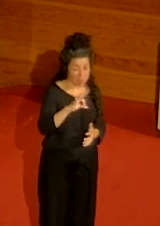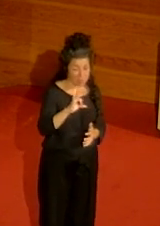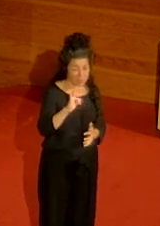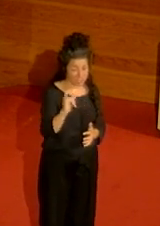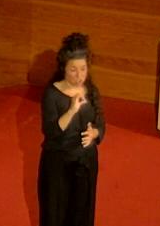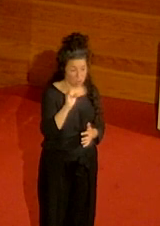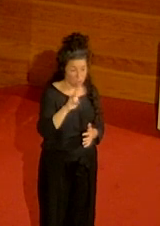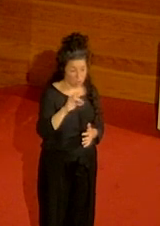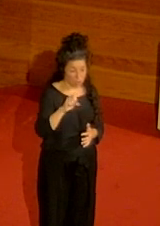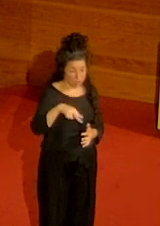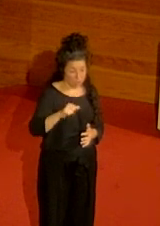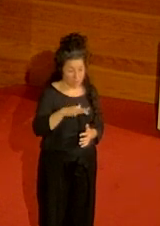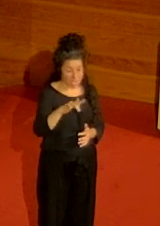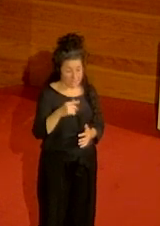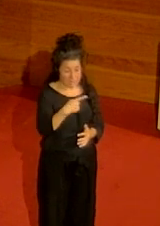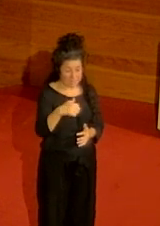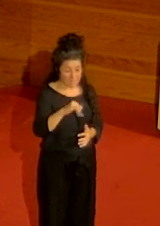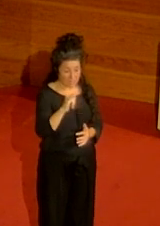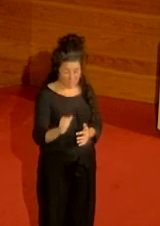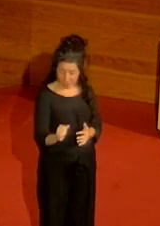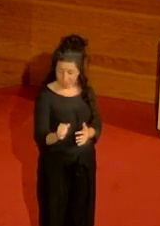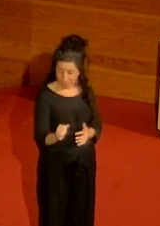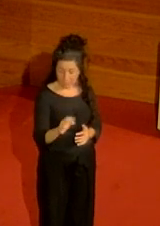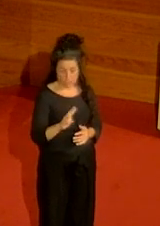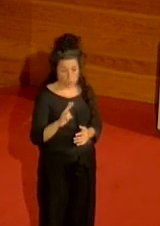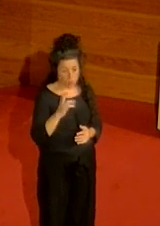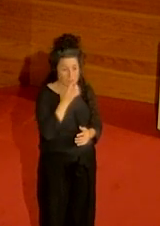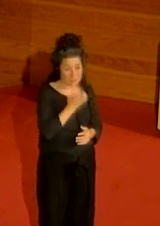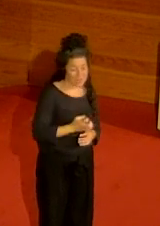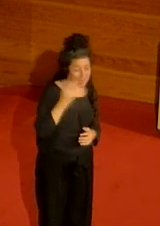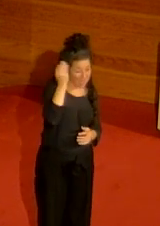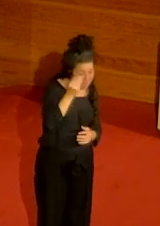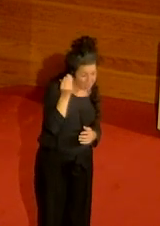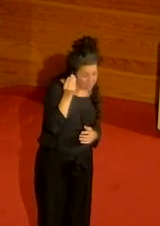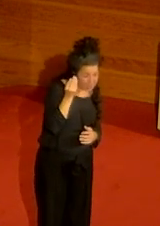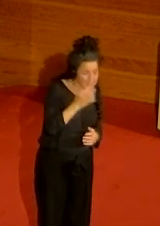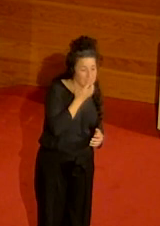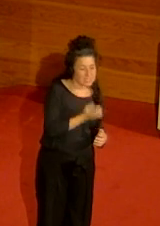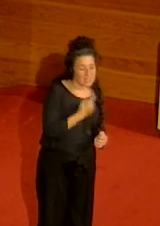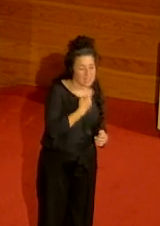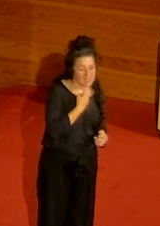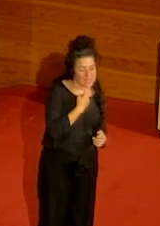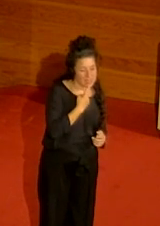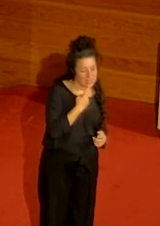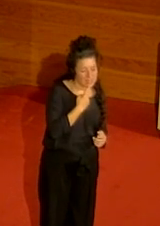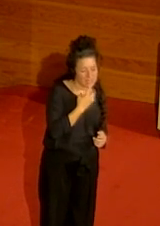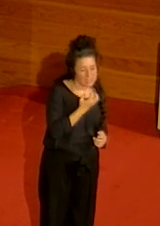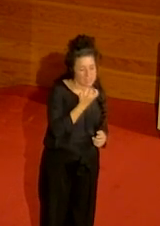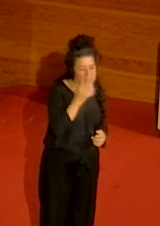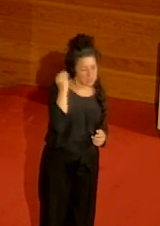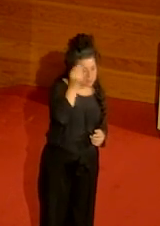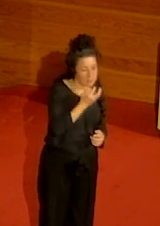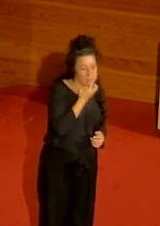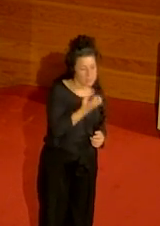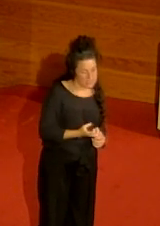israelíes que aquí también de nuevo la guerra narrativas Israel los denomina árabes israelíes para los palestinos son palestinos